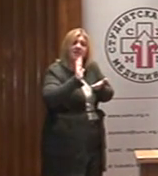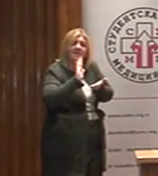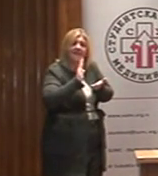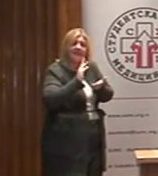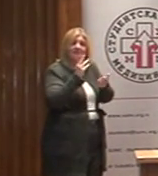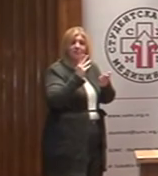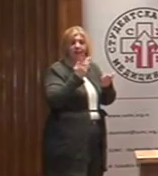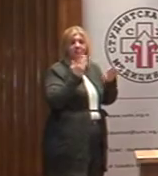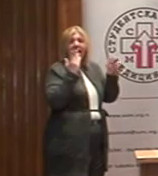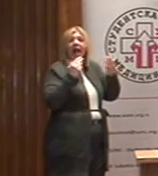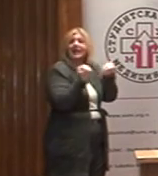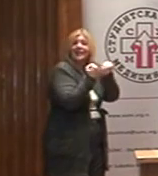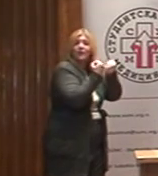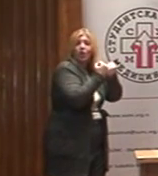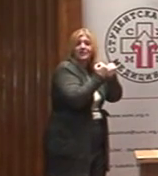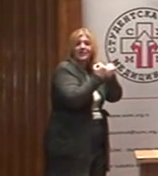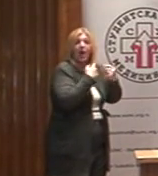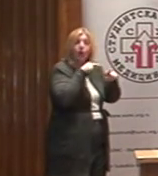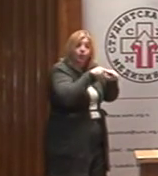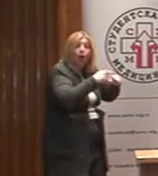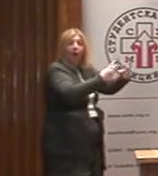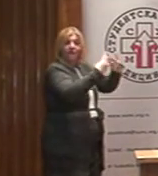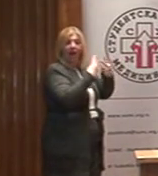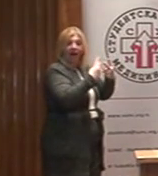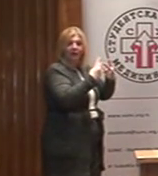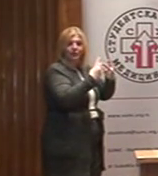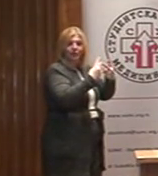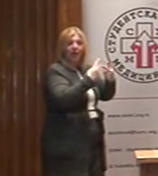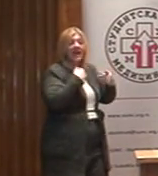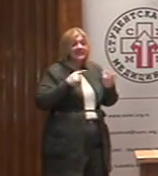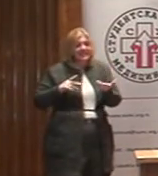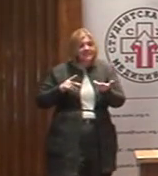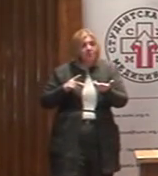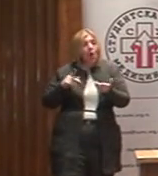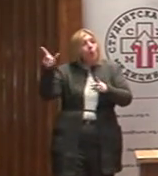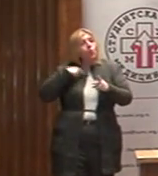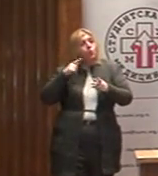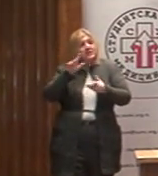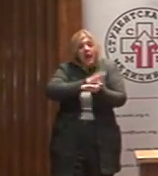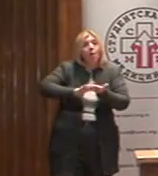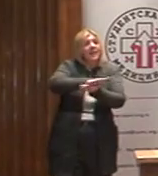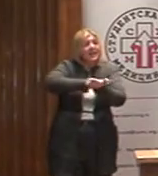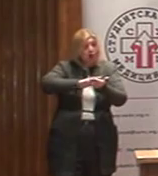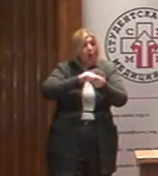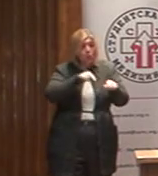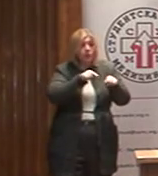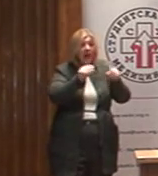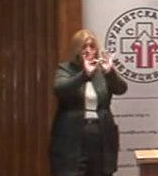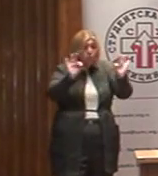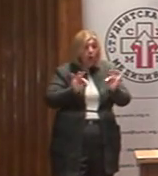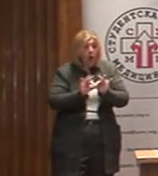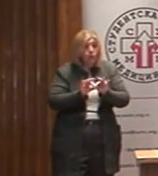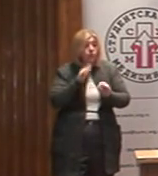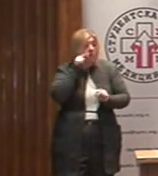studenti bave imaju poseban značaj. U regionu takvi projekti su izuzetno cenjeni i